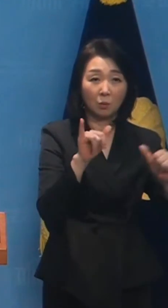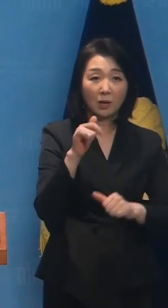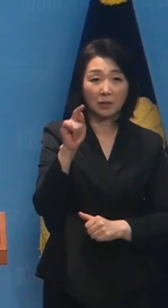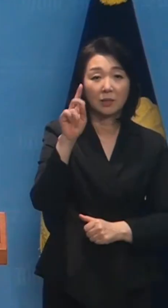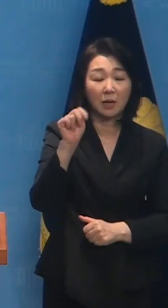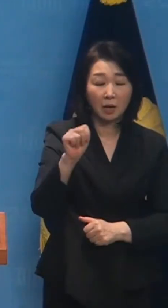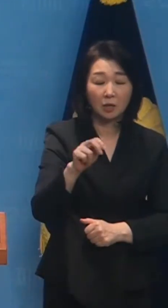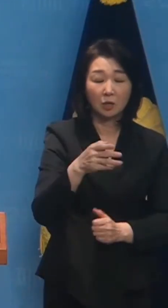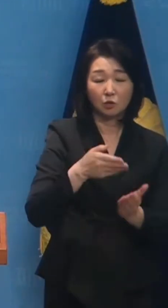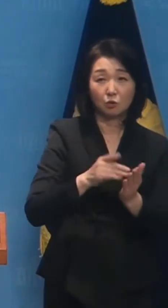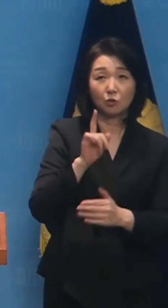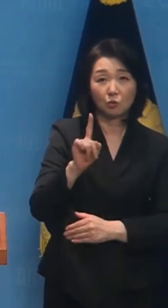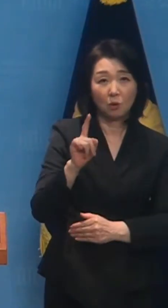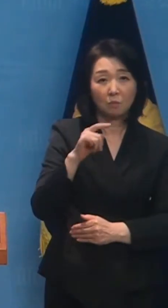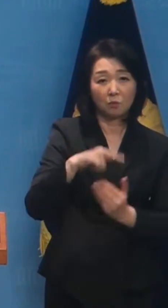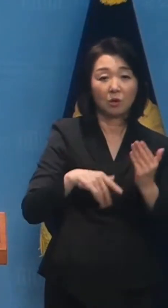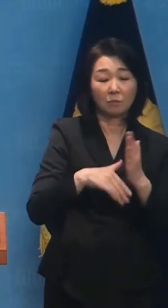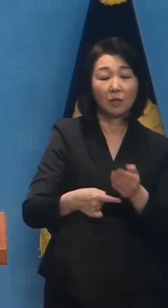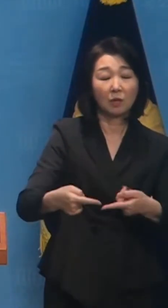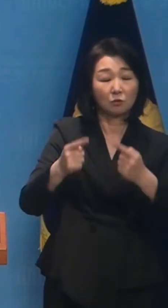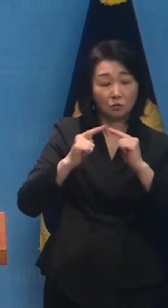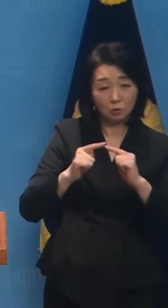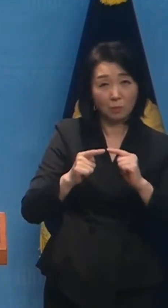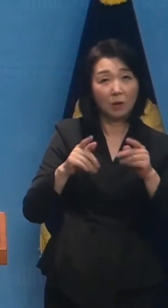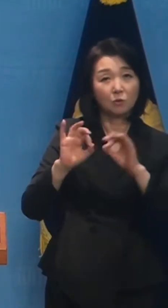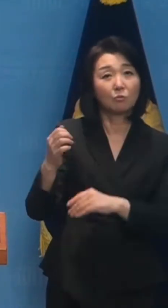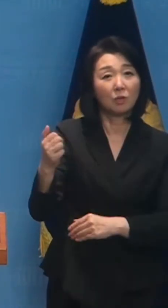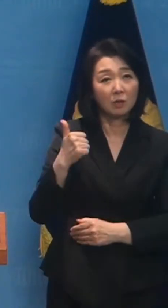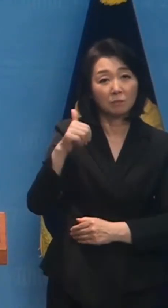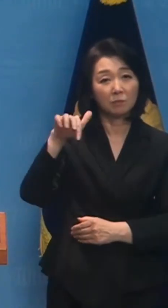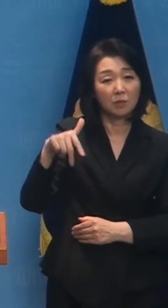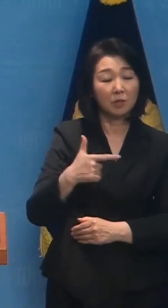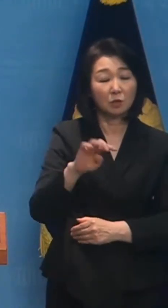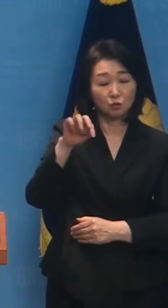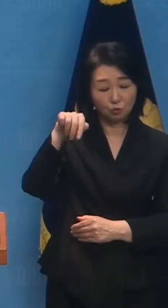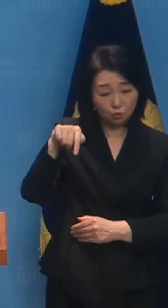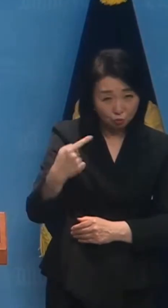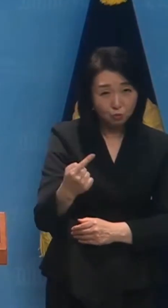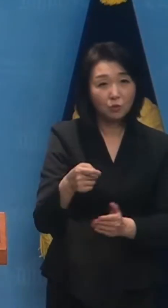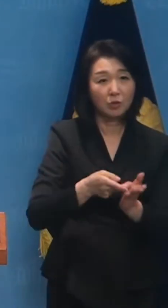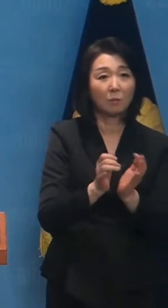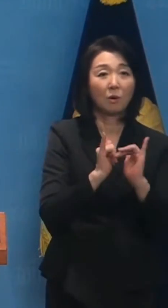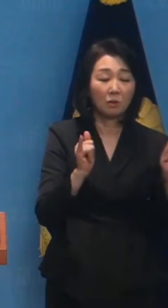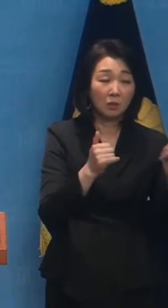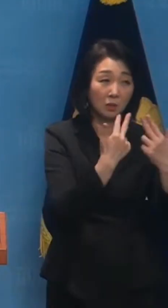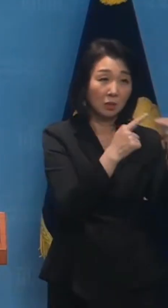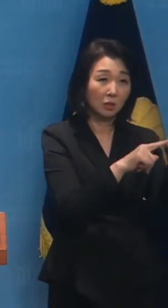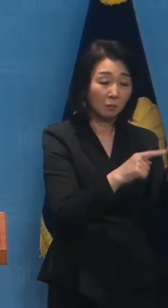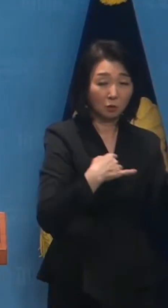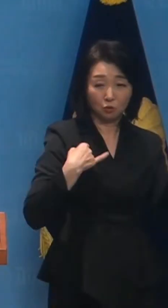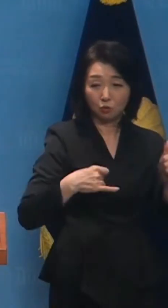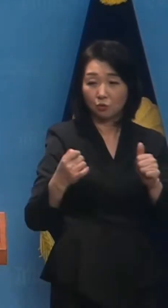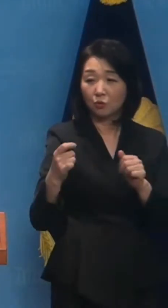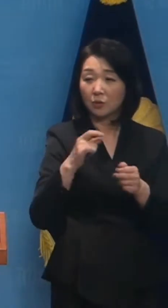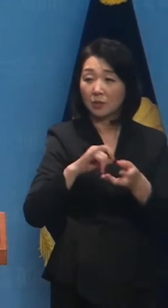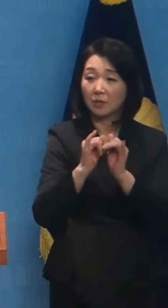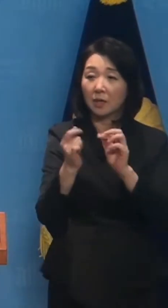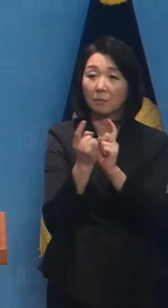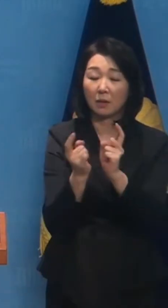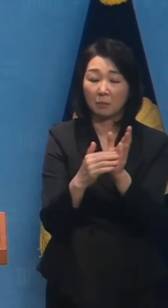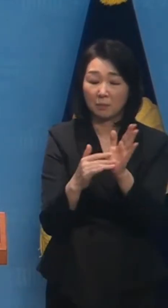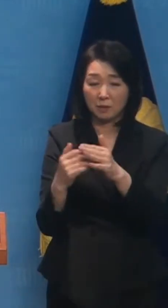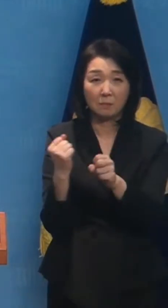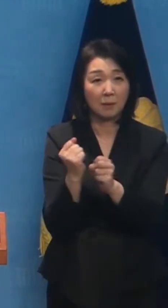YKN의 뉴스1 프로그램에 출연한 국민의힘 이준우 대변인은 이재명 후보가 지난번에 중국에 있는 기자들과 만나서